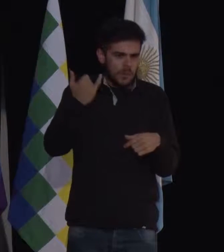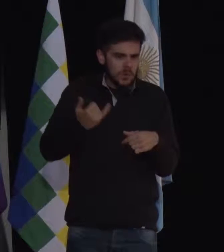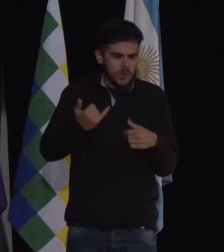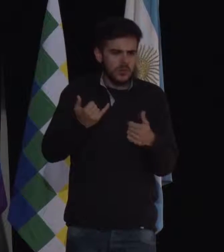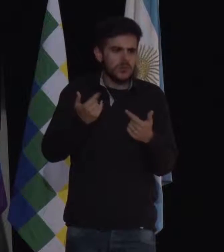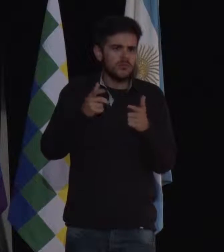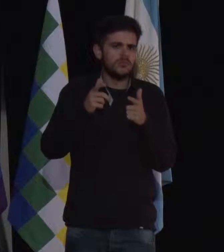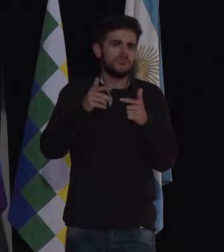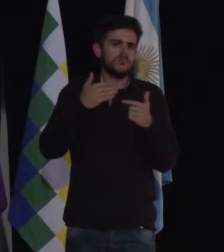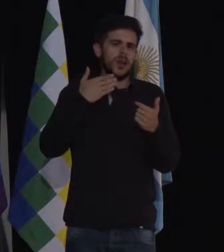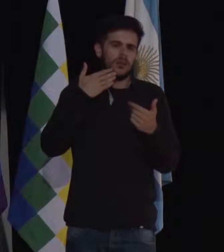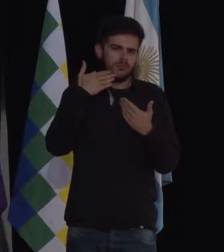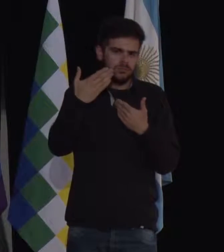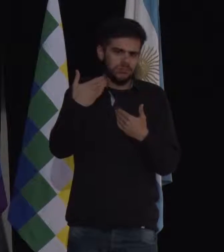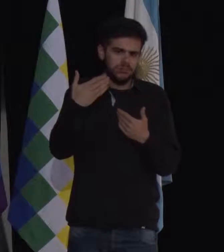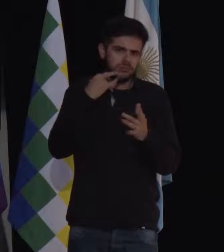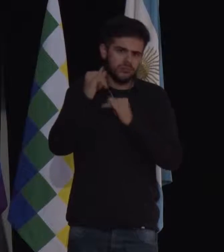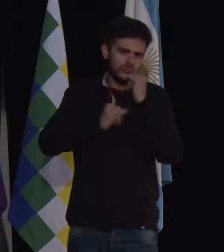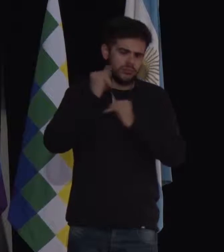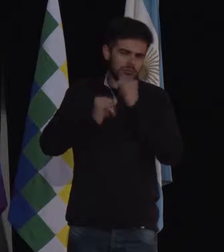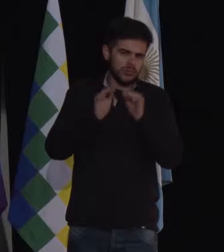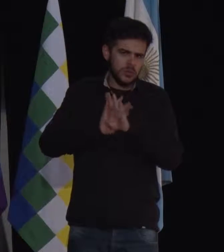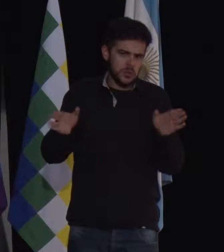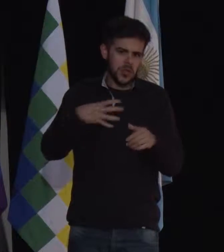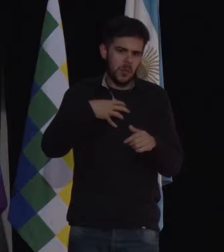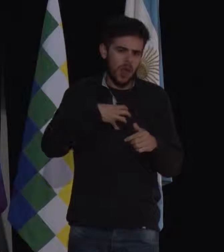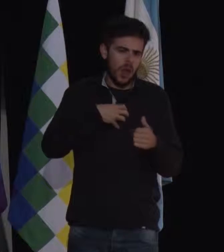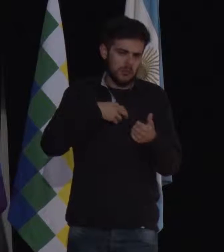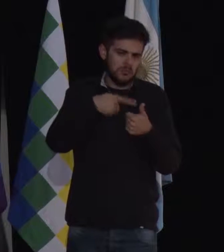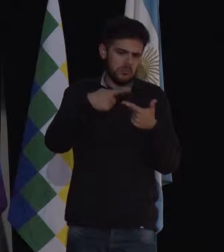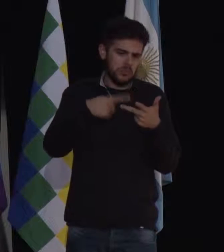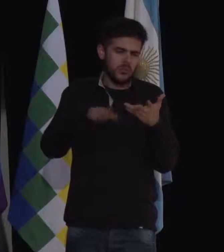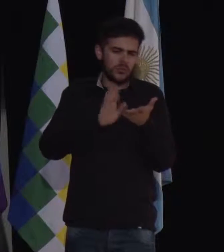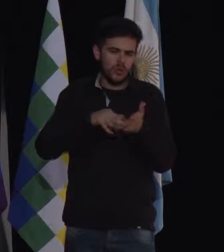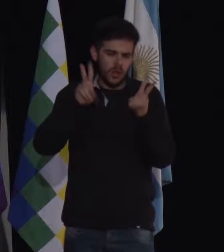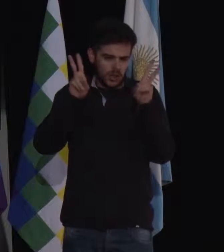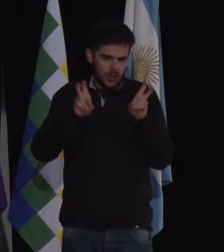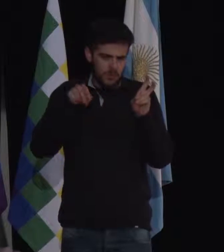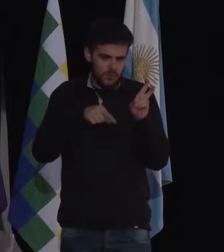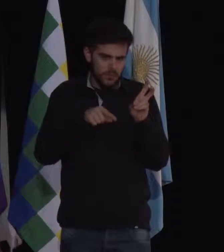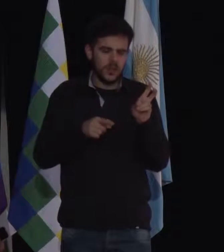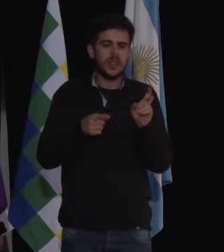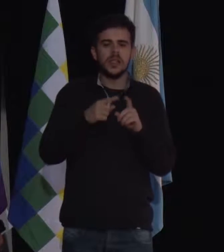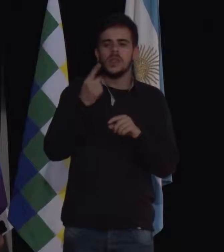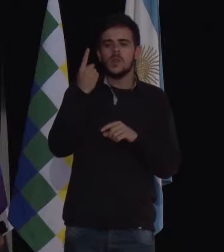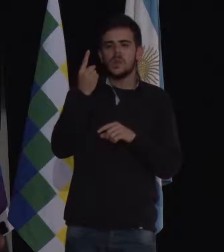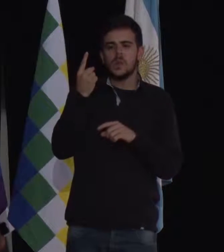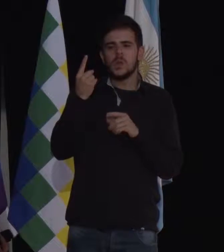varios seminarios sobre la temática y obviamente una de las cuestiones que